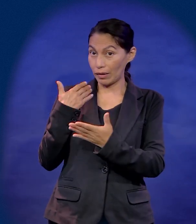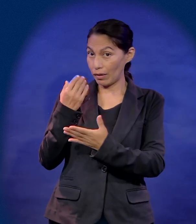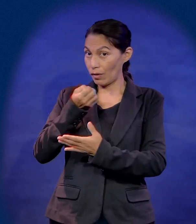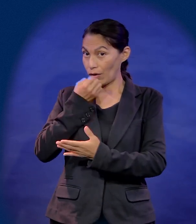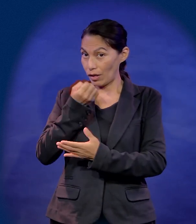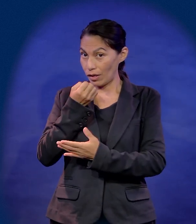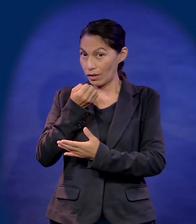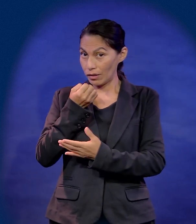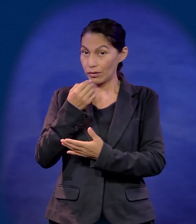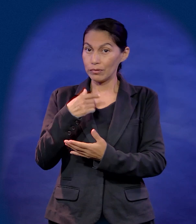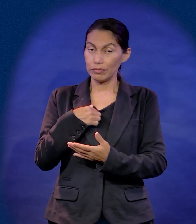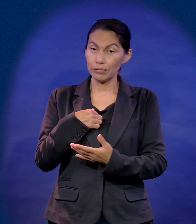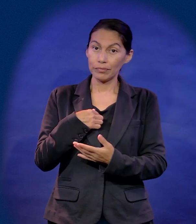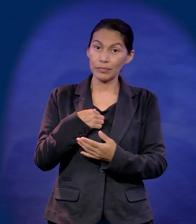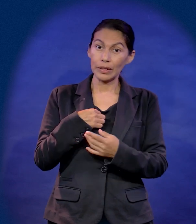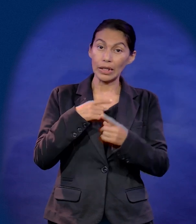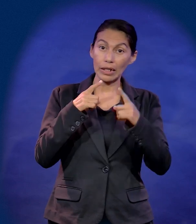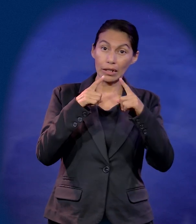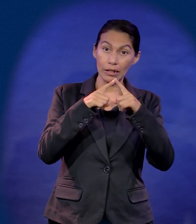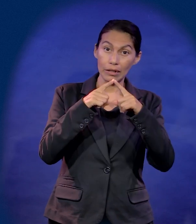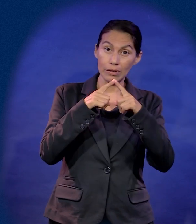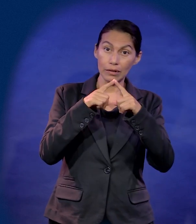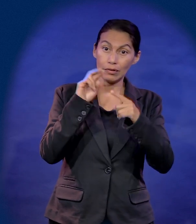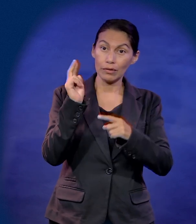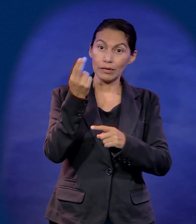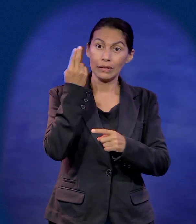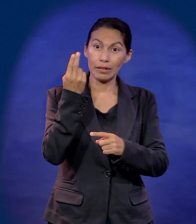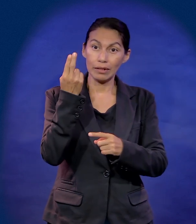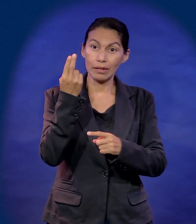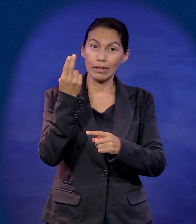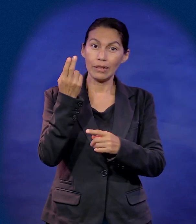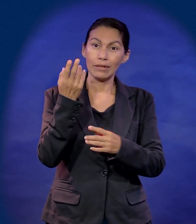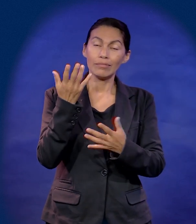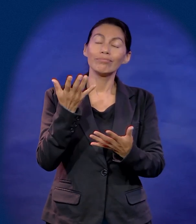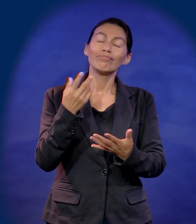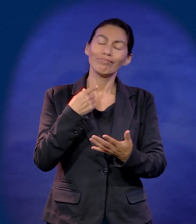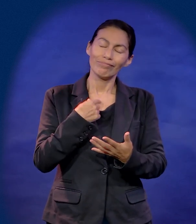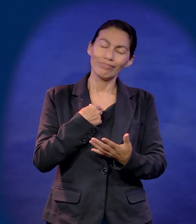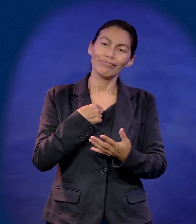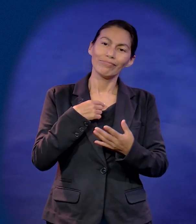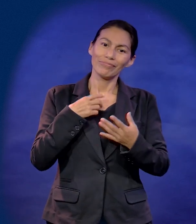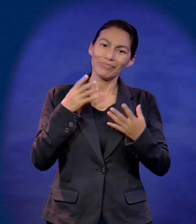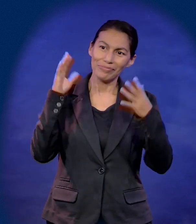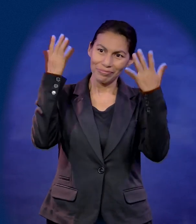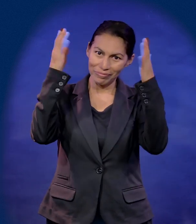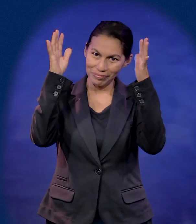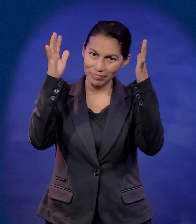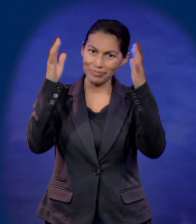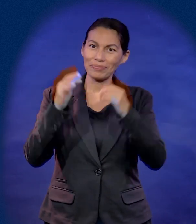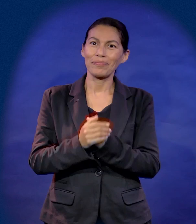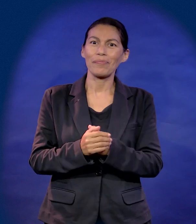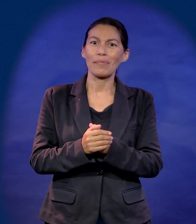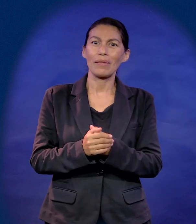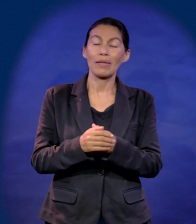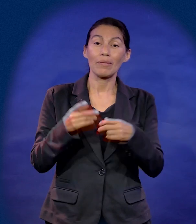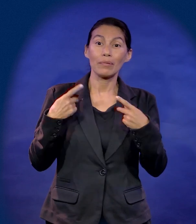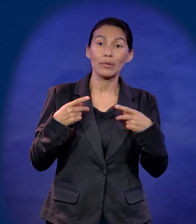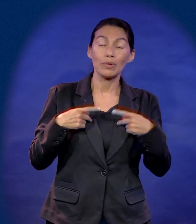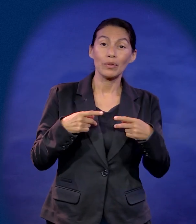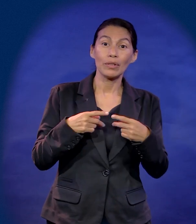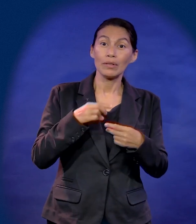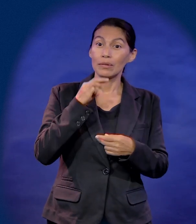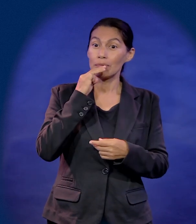antes de hacer la oración, felicitar a la iglesia y a la universidad por ese ministerio tan bonito que tienen